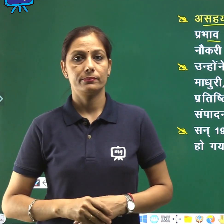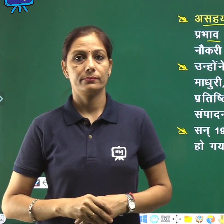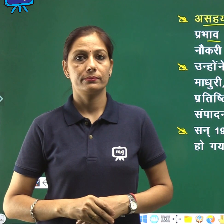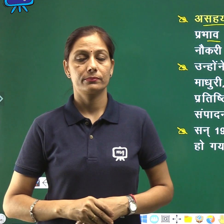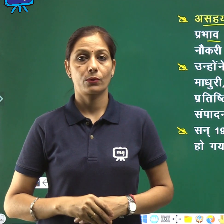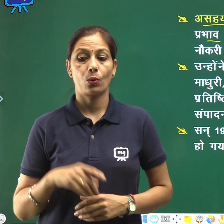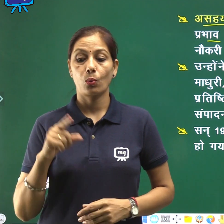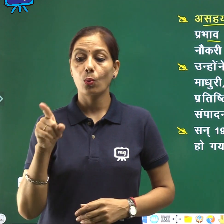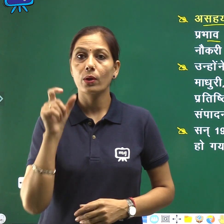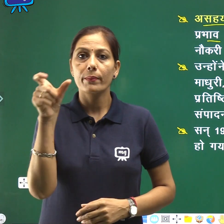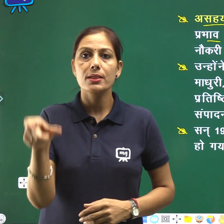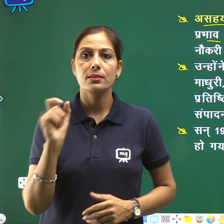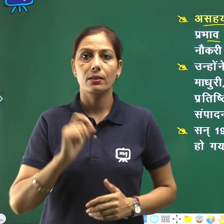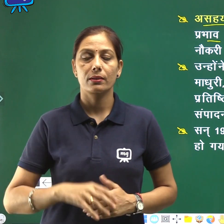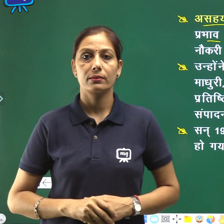उन्होंने